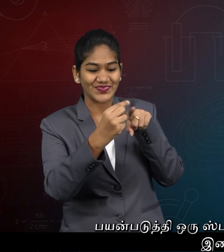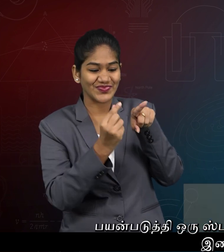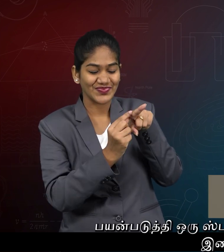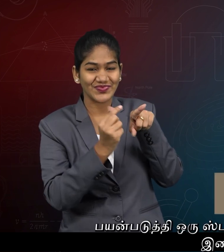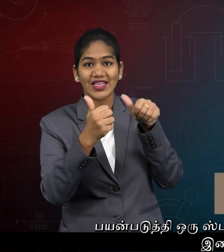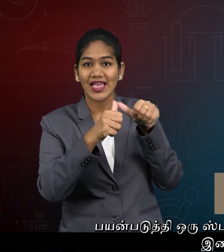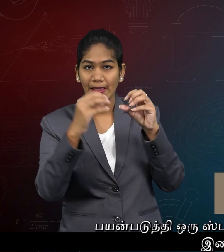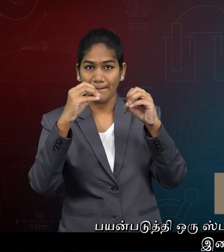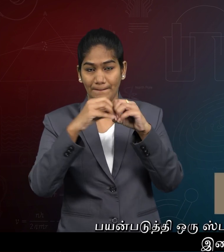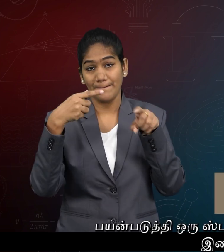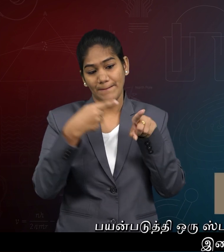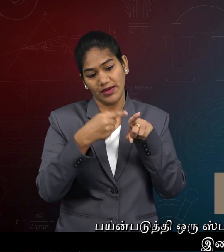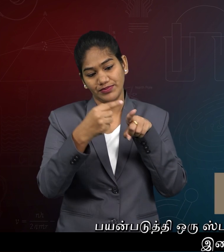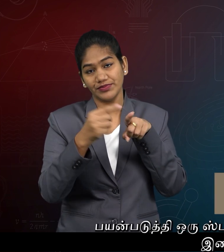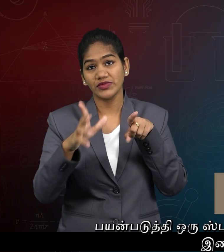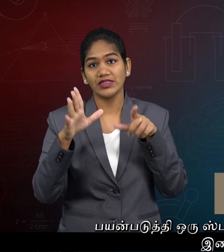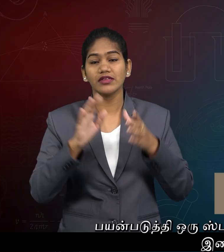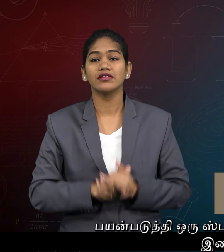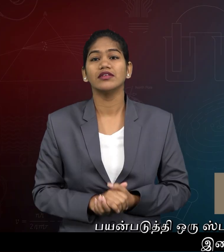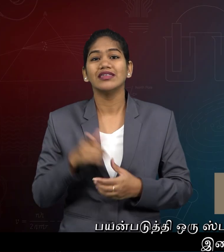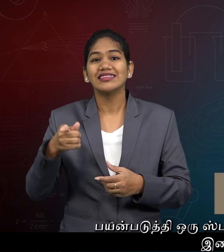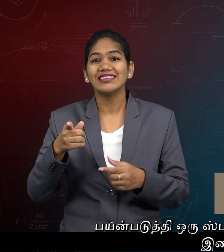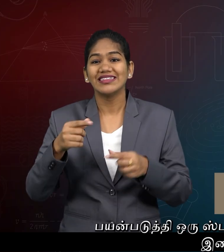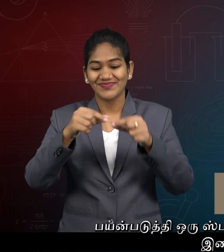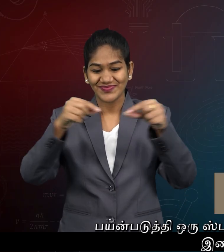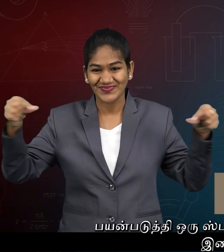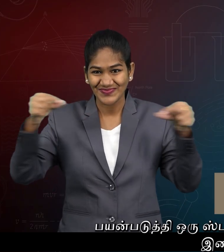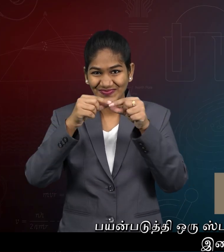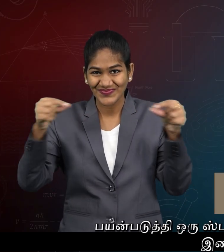ஒரு ஸ்டாண்டிலிருந்து கிடைமட்டமாக இடைநிறுத்தவும்.